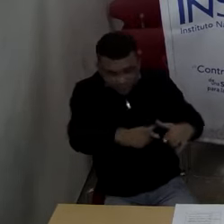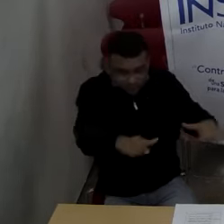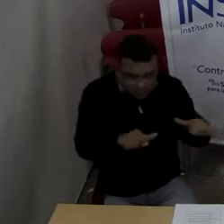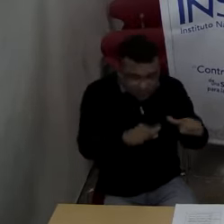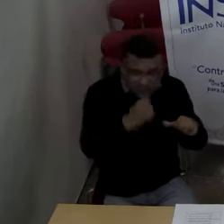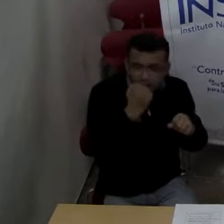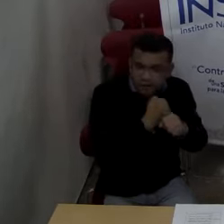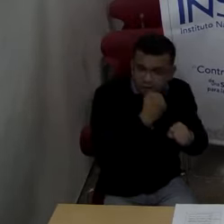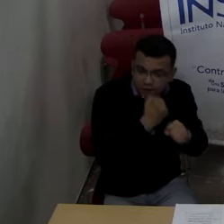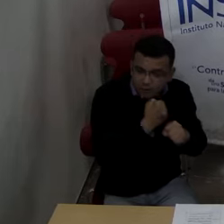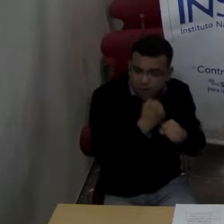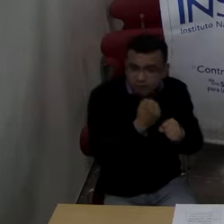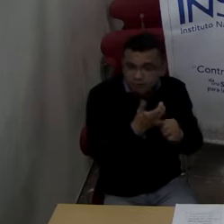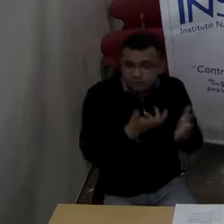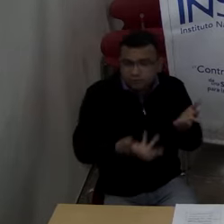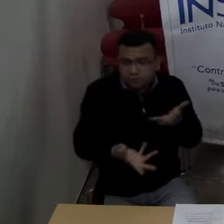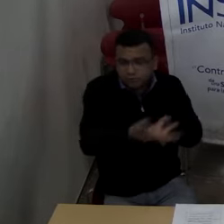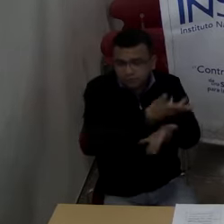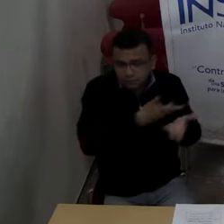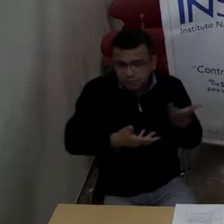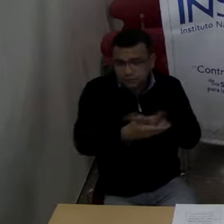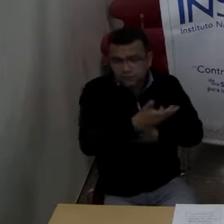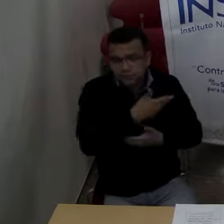nuestra vida todos los días.